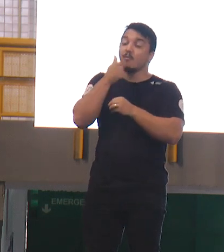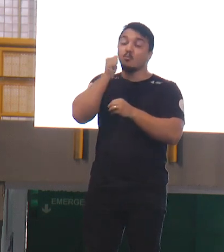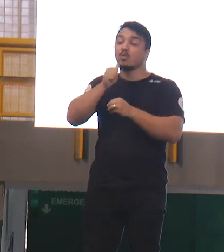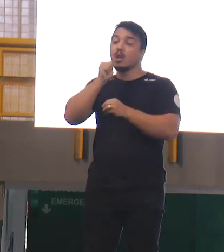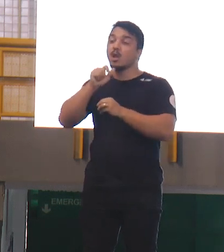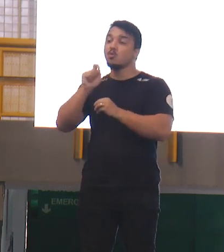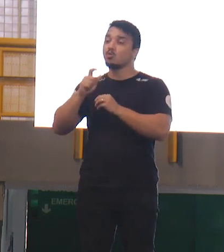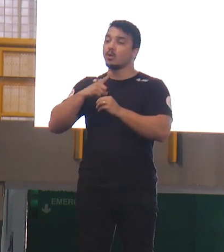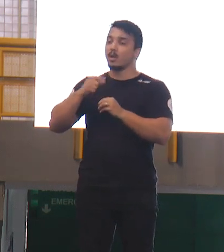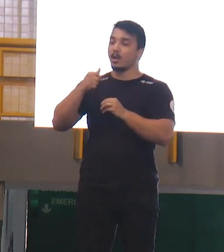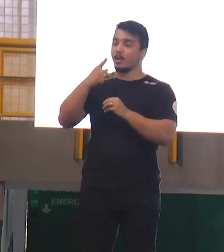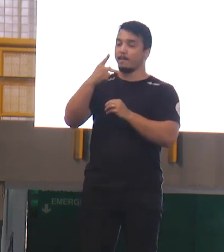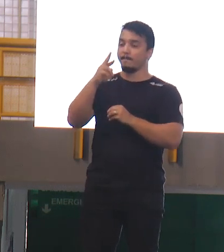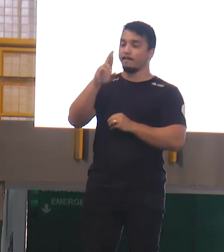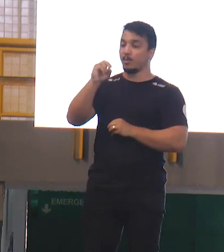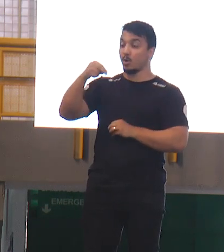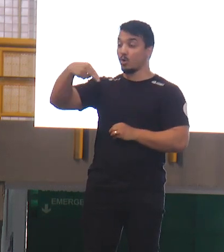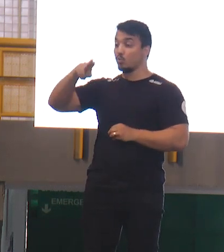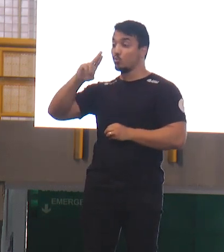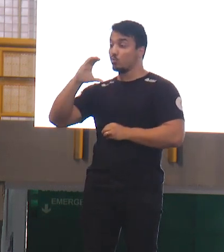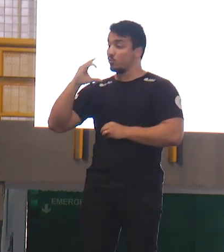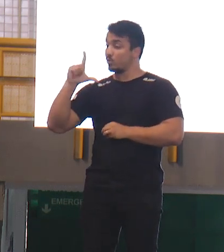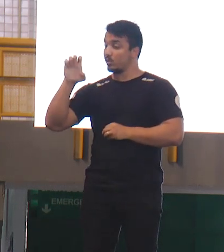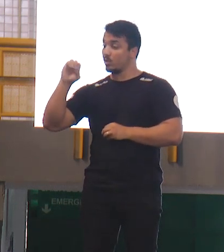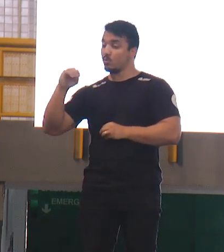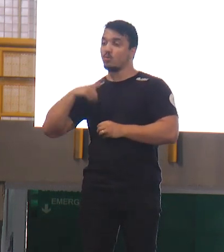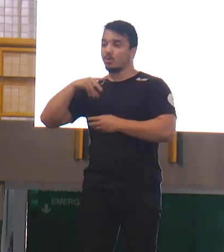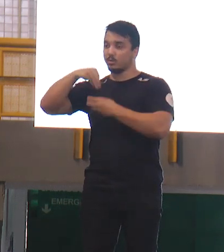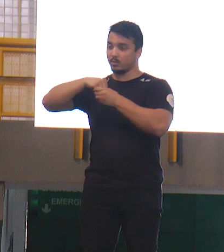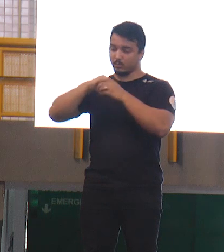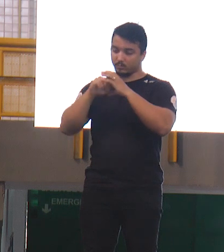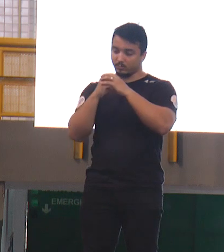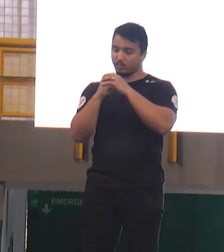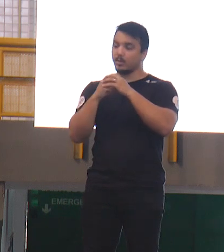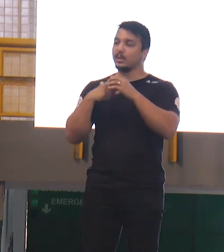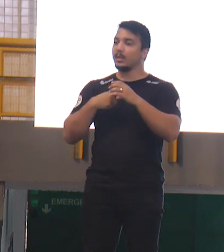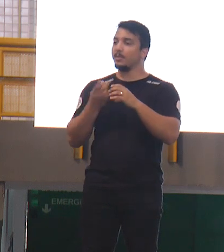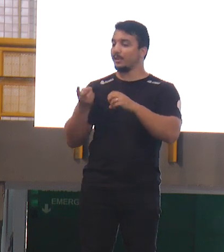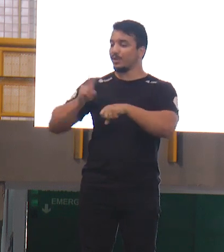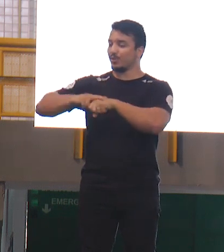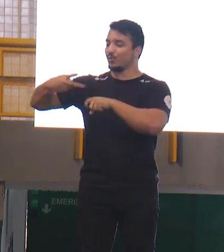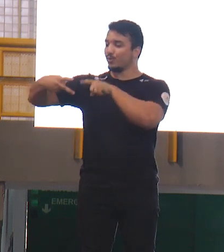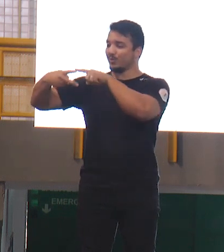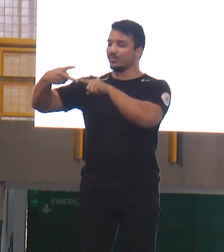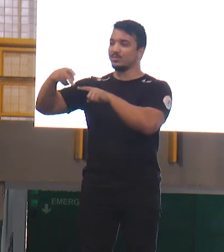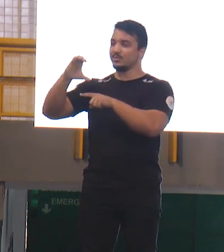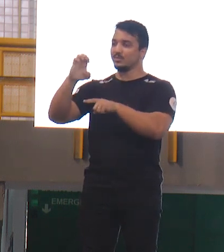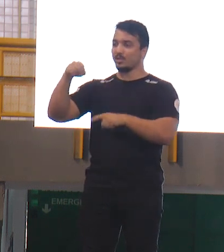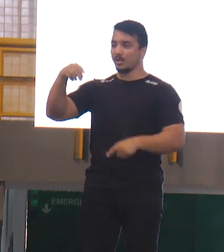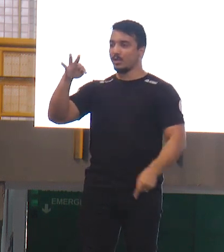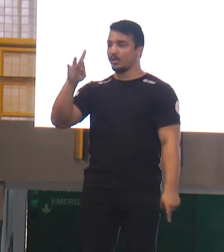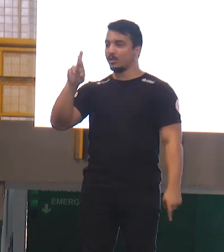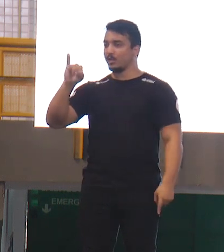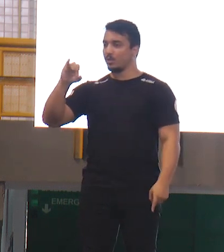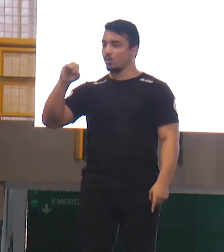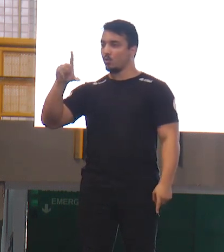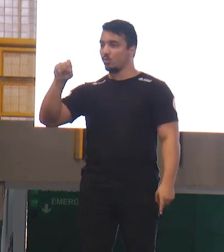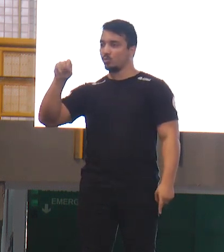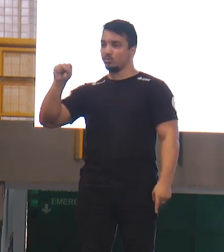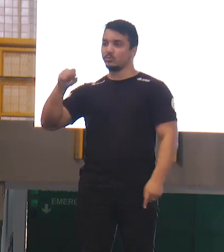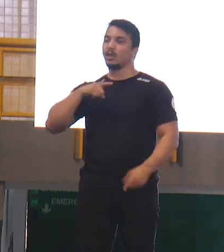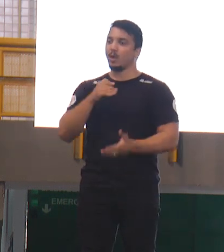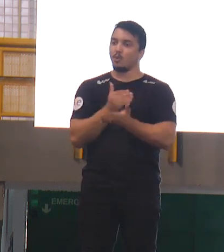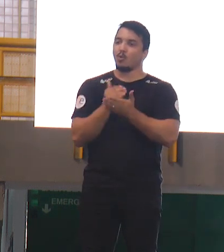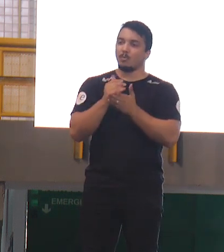verdade, é o pronúcleo masculino e um par de centríolos. E aí você começa os processos que culminam